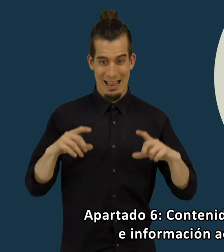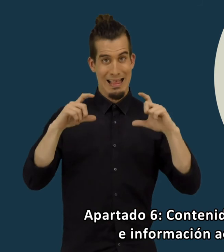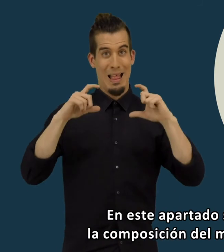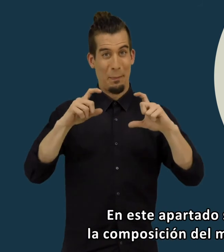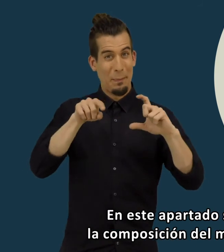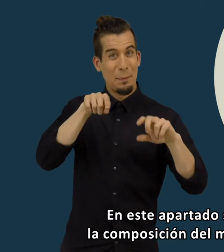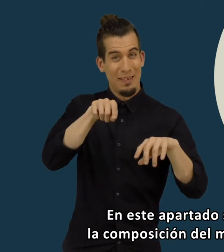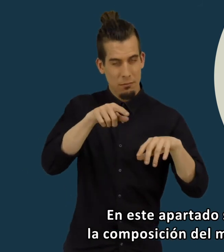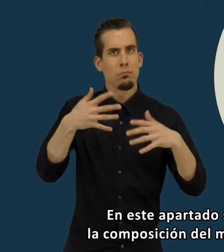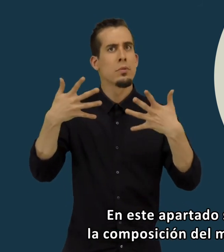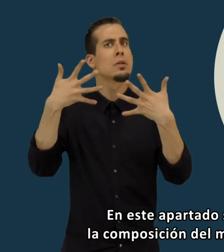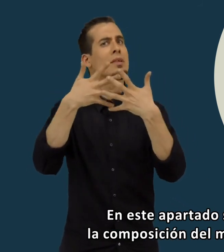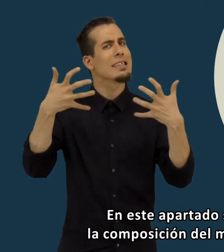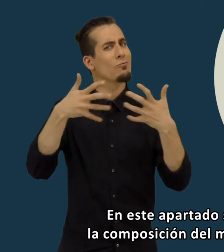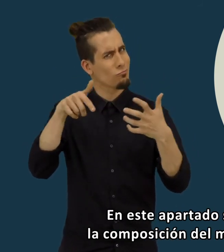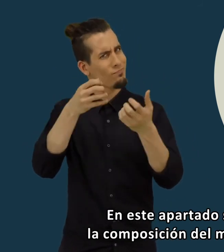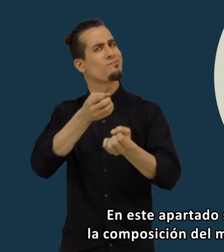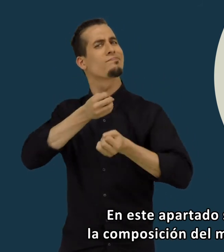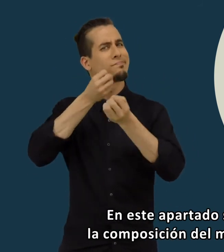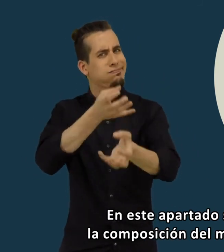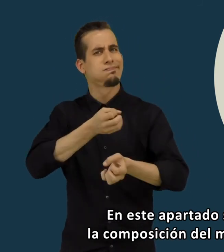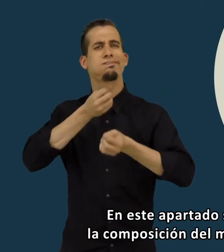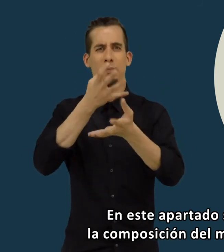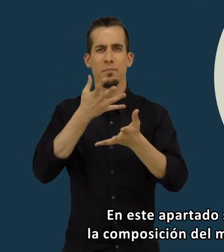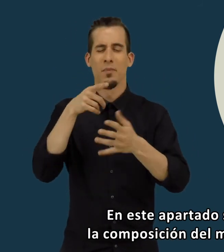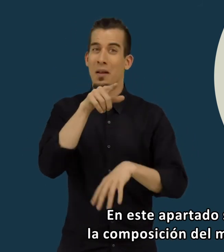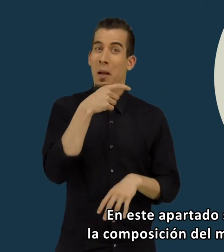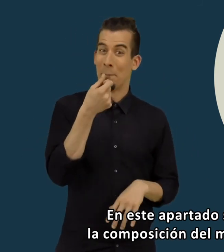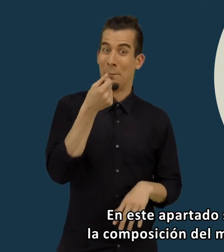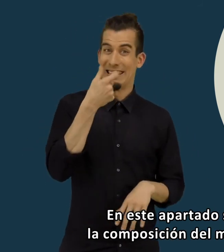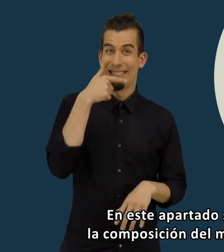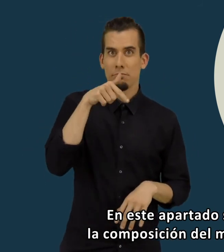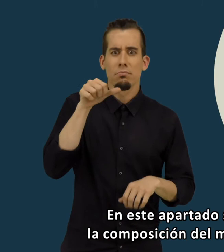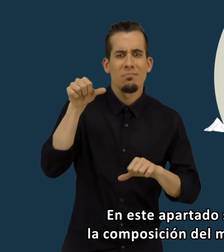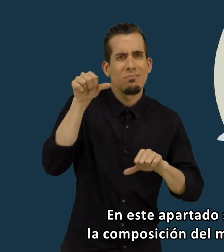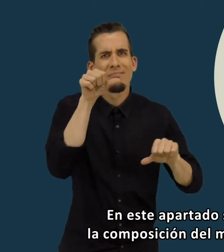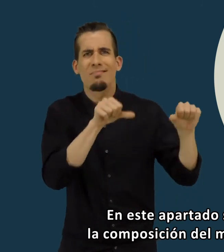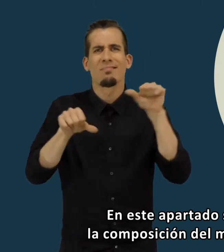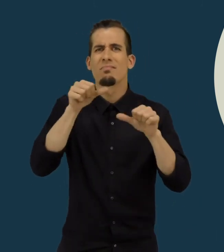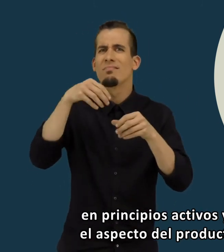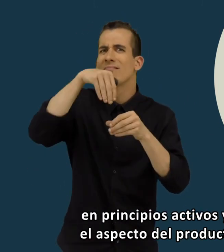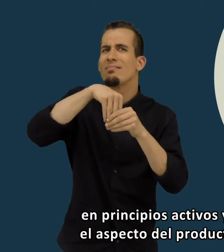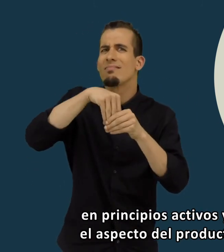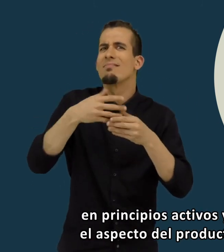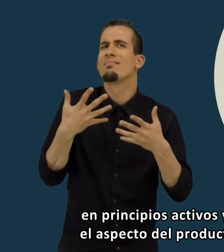En este apartado se detalla la composición del medicamento en principios activos y